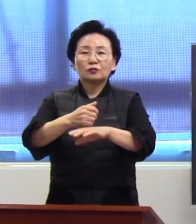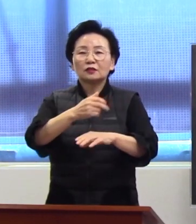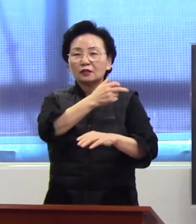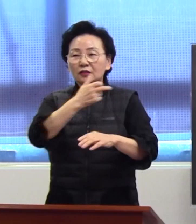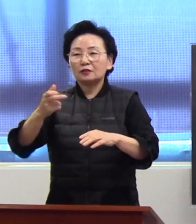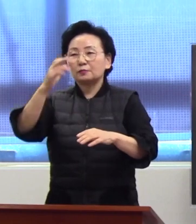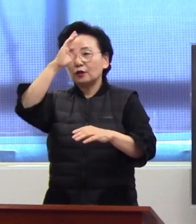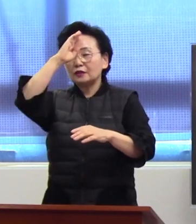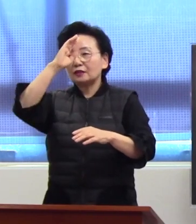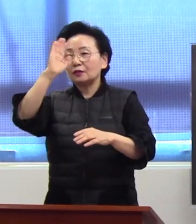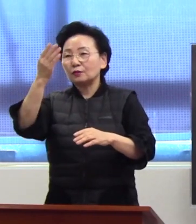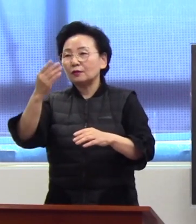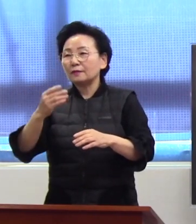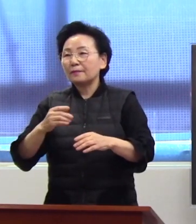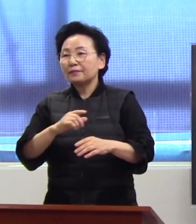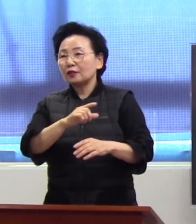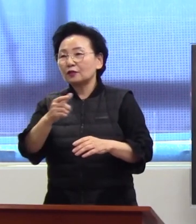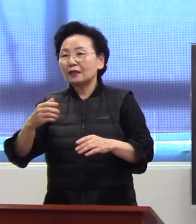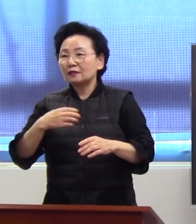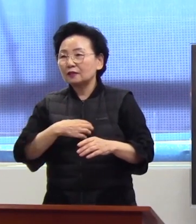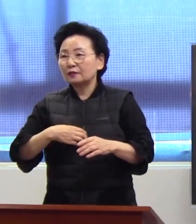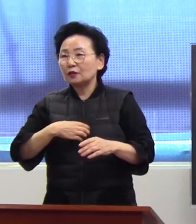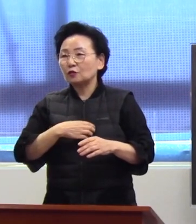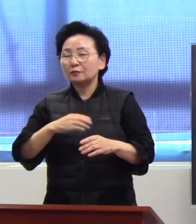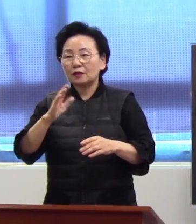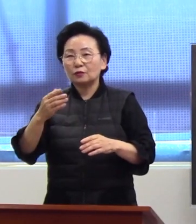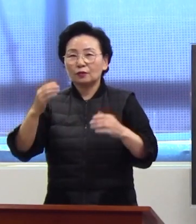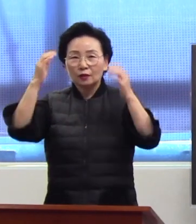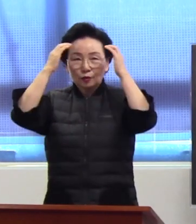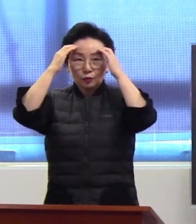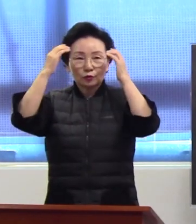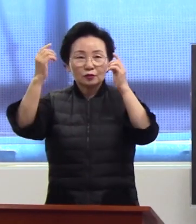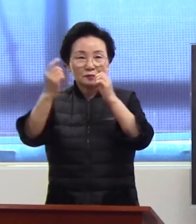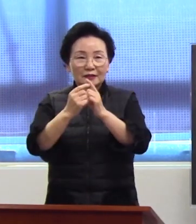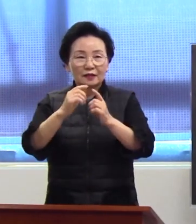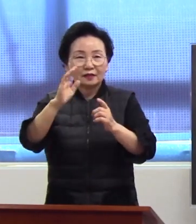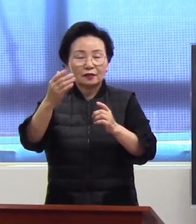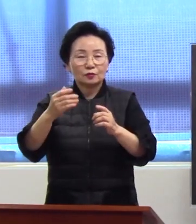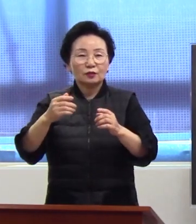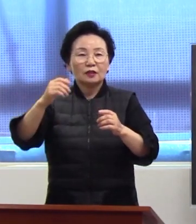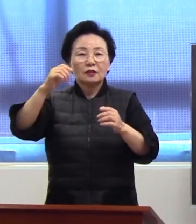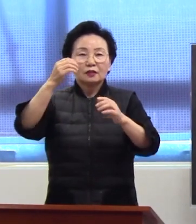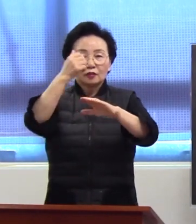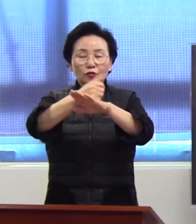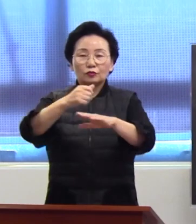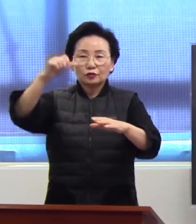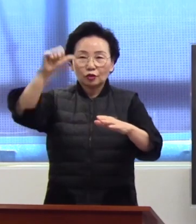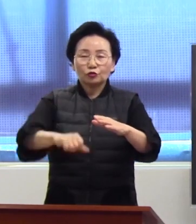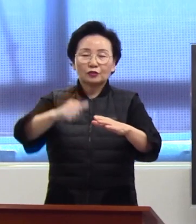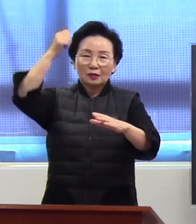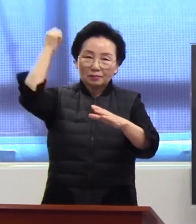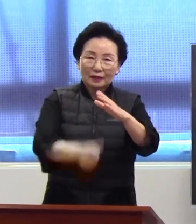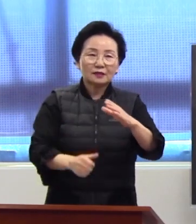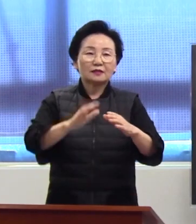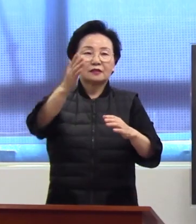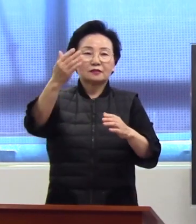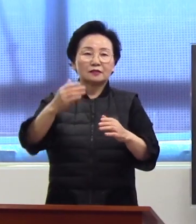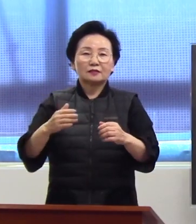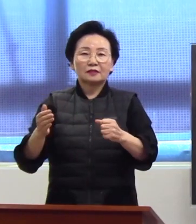결국은 큰 병이 되고 여러 가지 괴로움이 되고 고통을 만나게 되고 결국은 저주에 빠지게 되는 거예요.